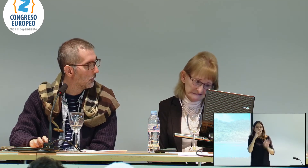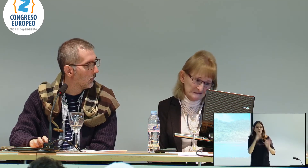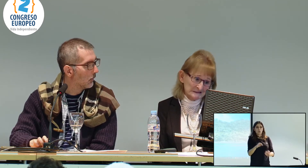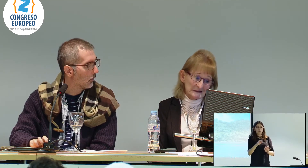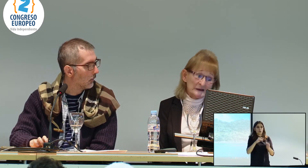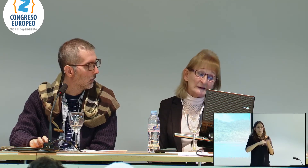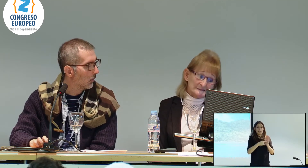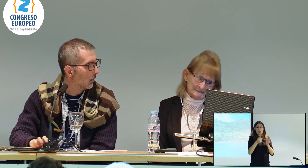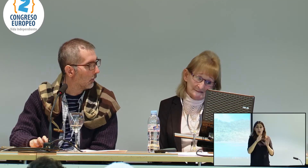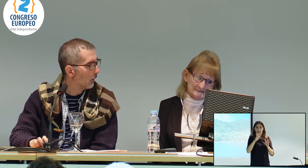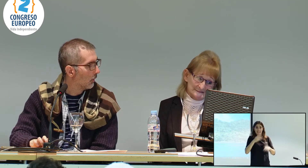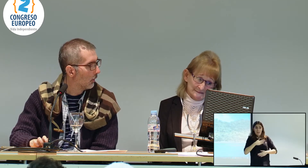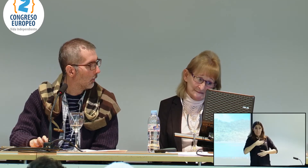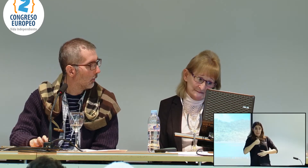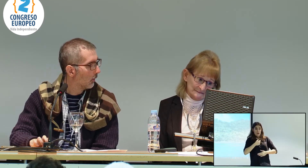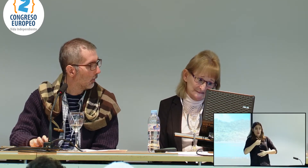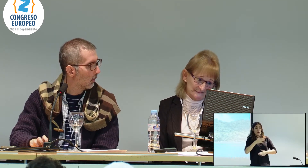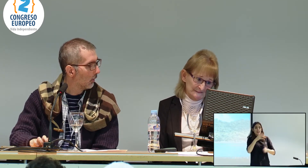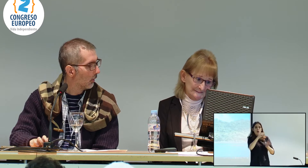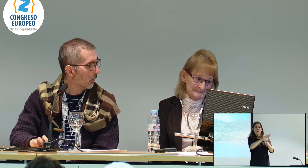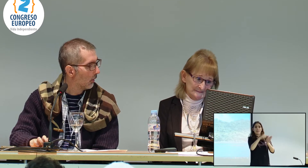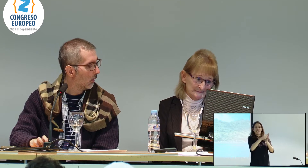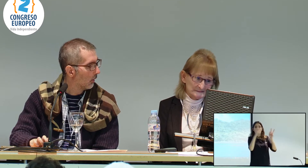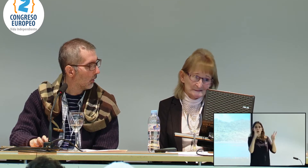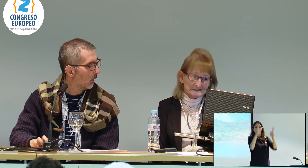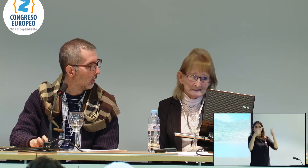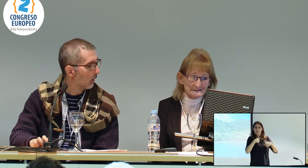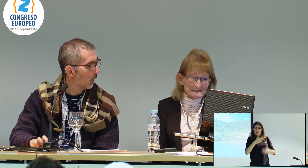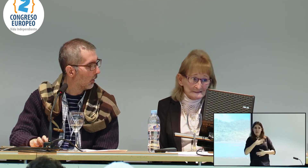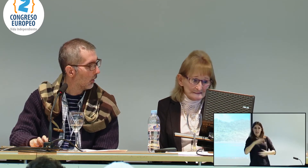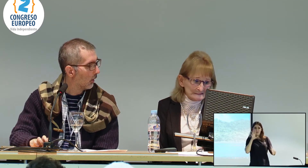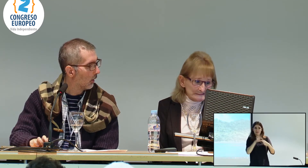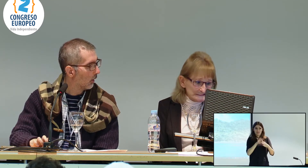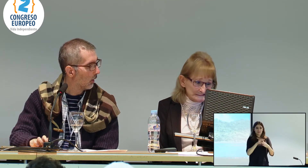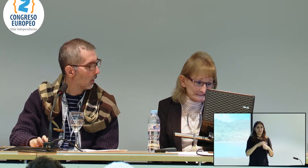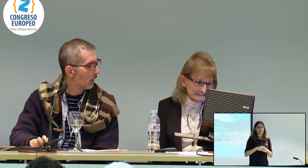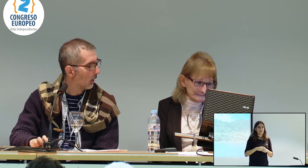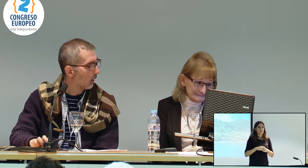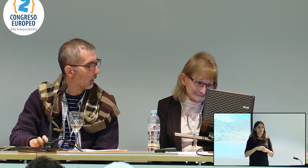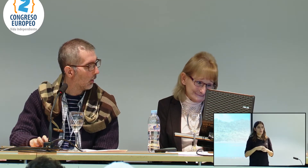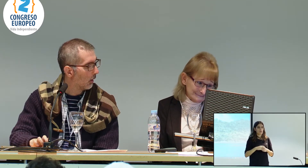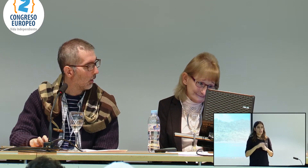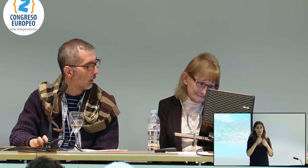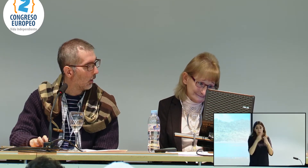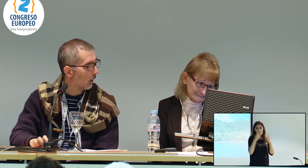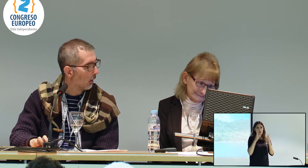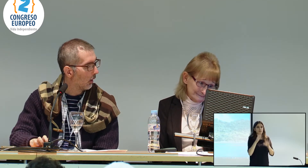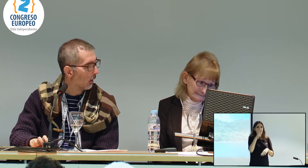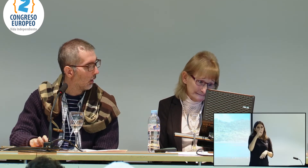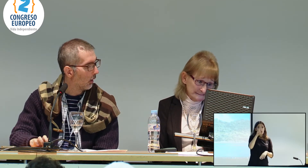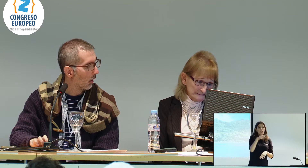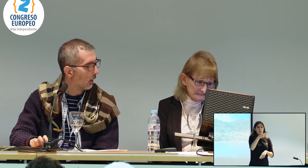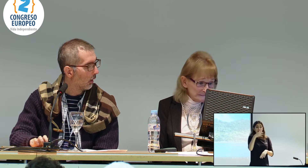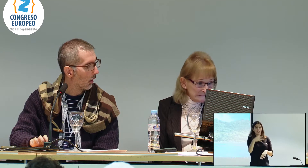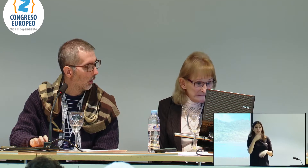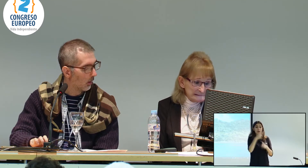método Arrieta, un largometraje documental biográfico realizado por Moriarty Producciones. En 2014